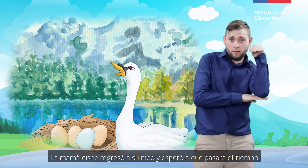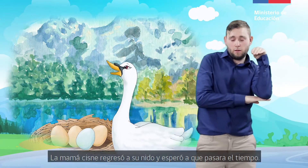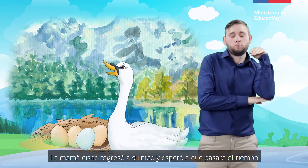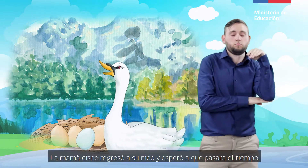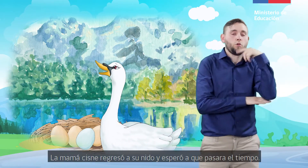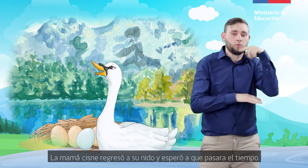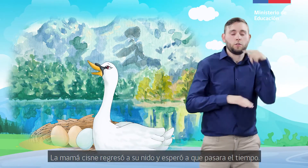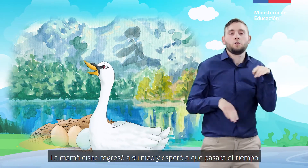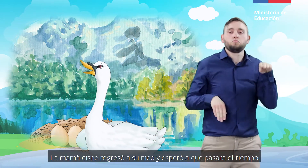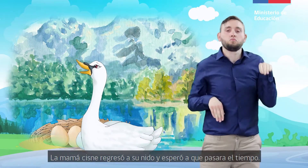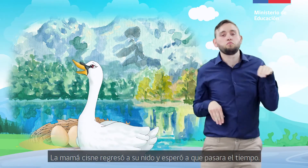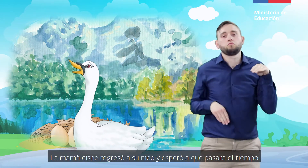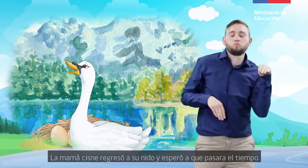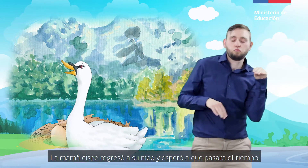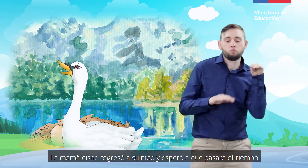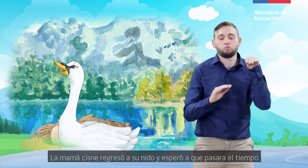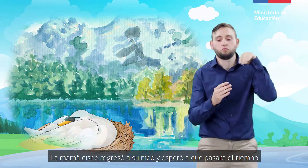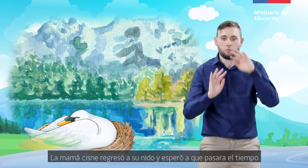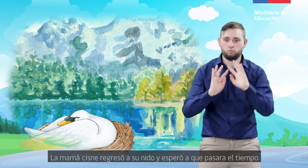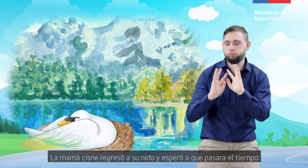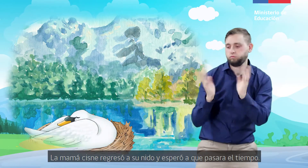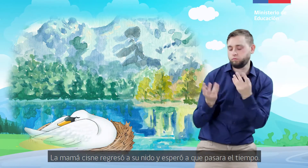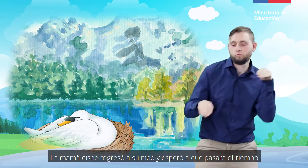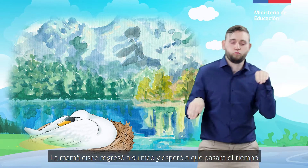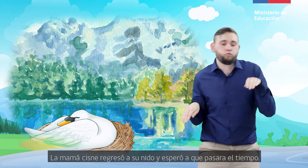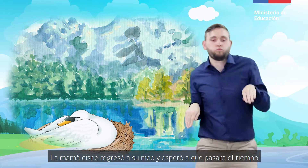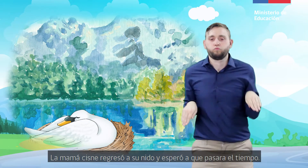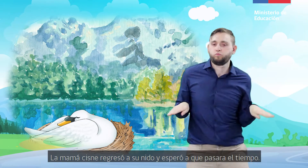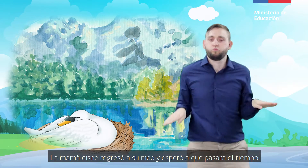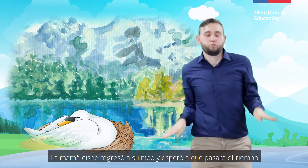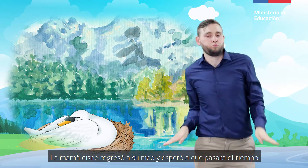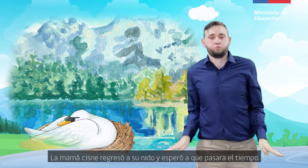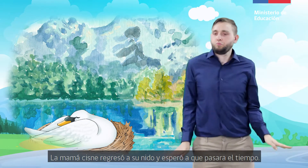La mamá cisne regresó a su nido y esperó a que pasara el tiempo.